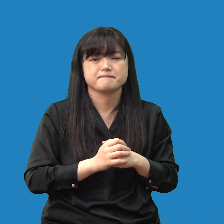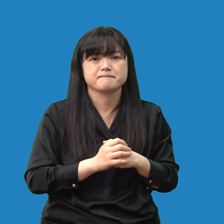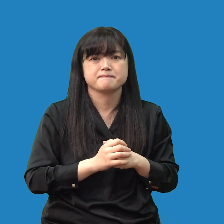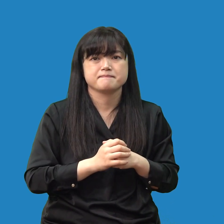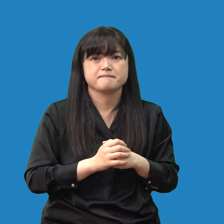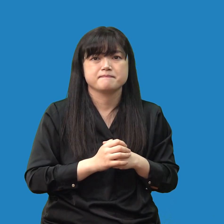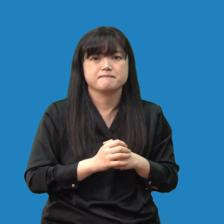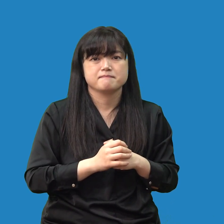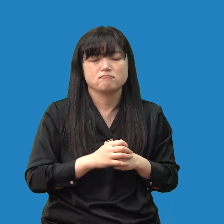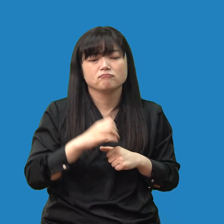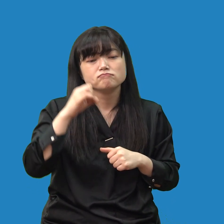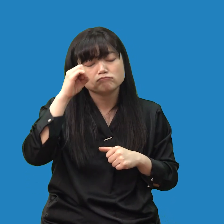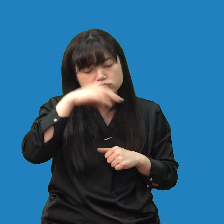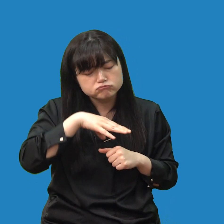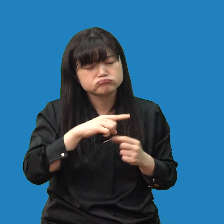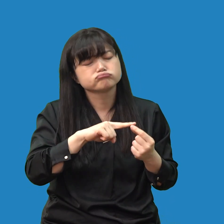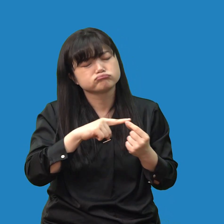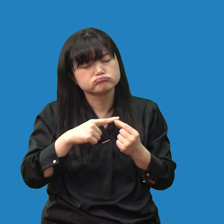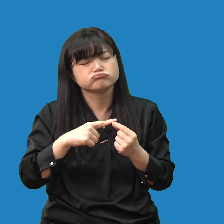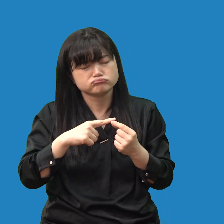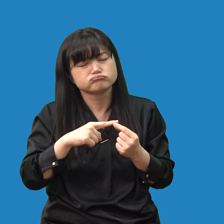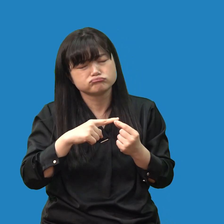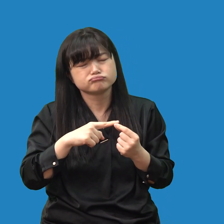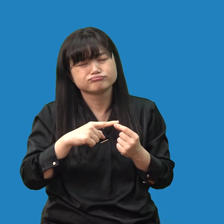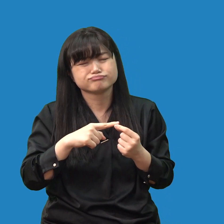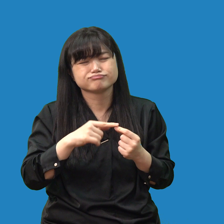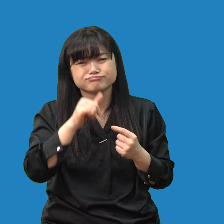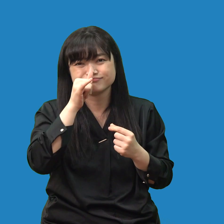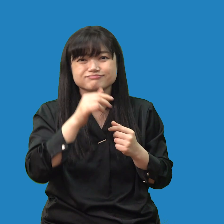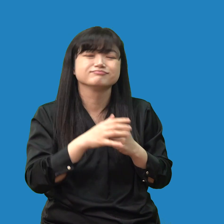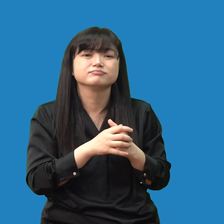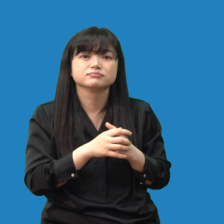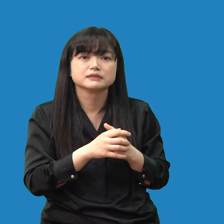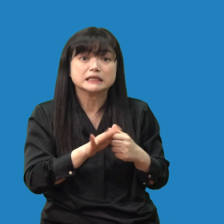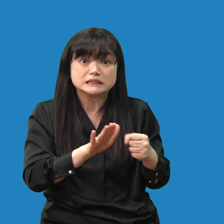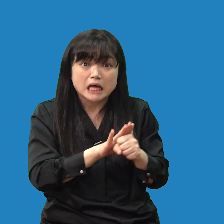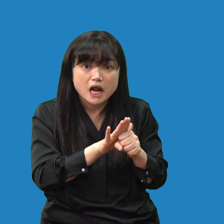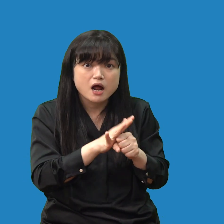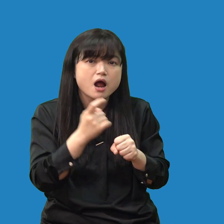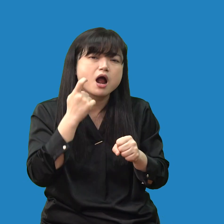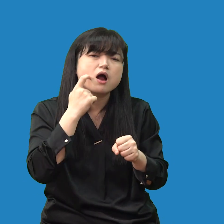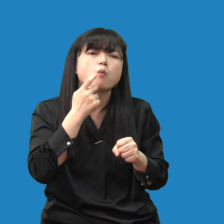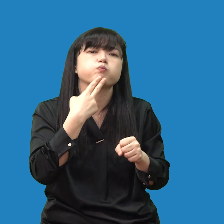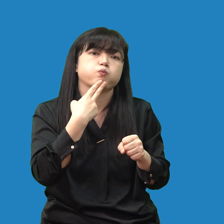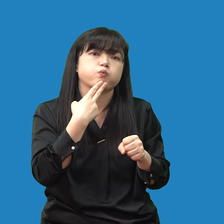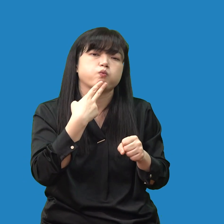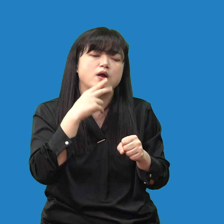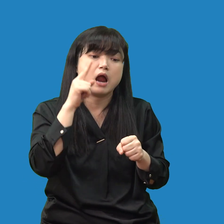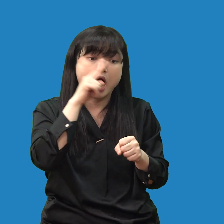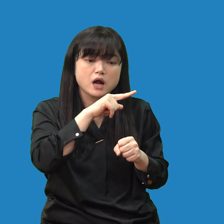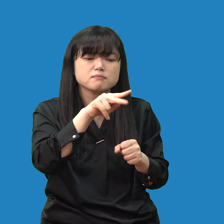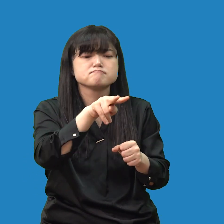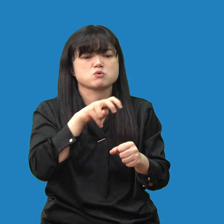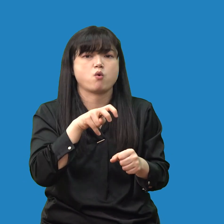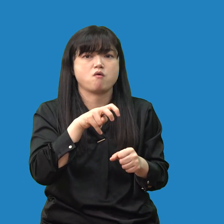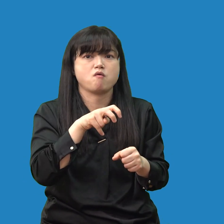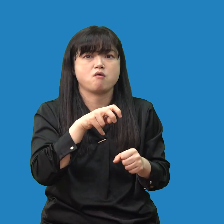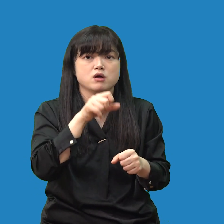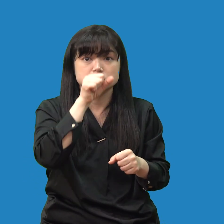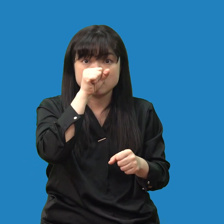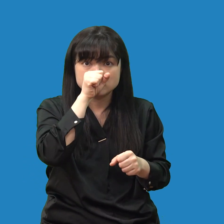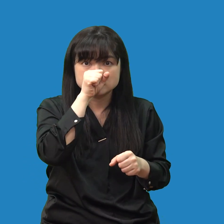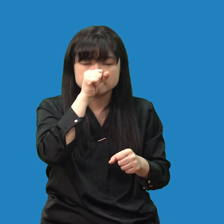원문을 보면 그냥 단순한 문체가 그대로 나타납니다. 사랑은 가식 없이, 악은